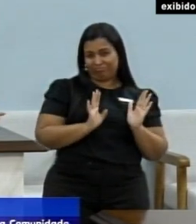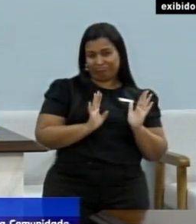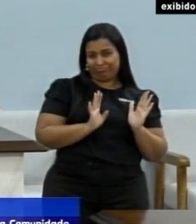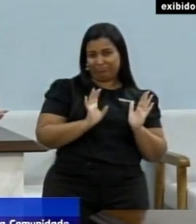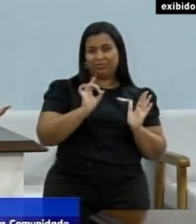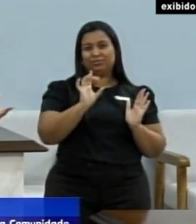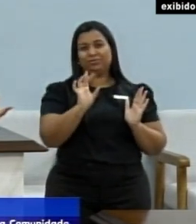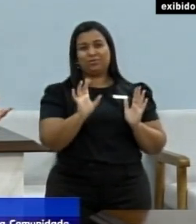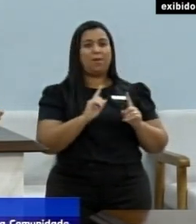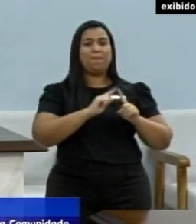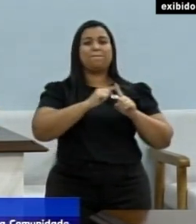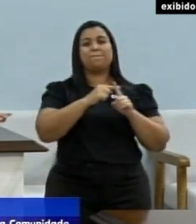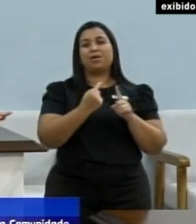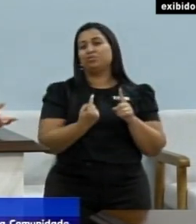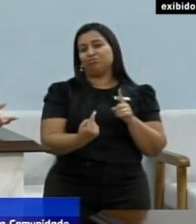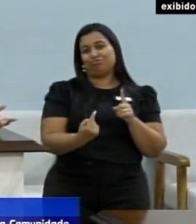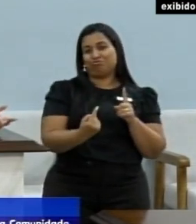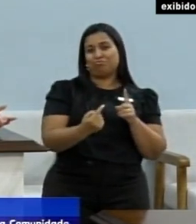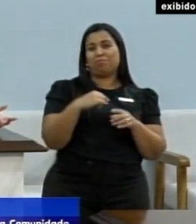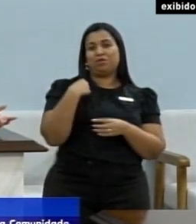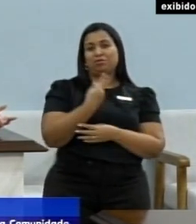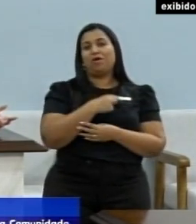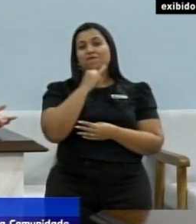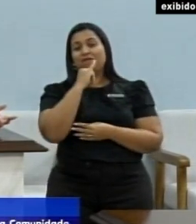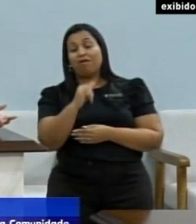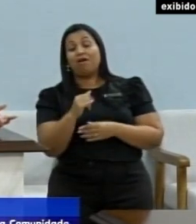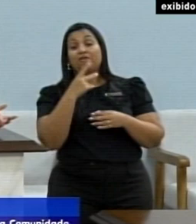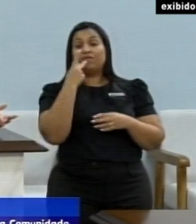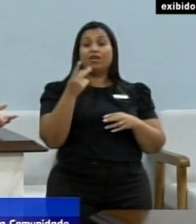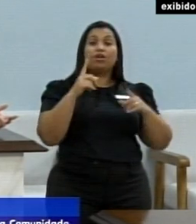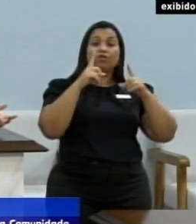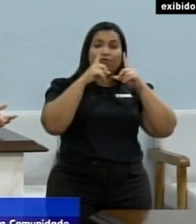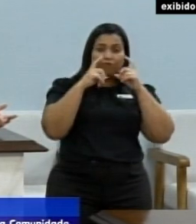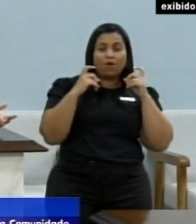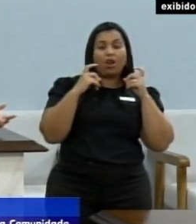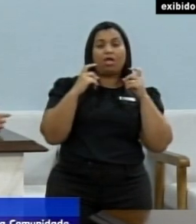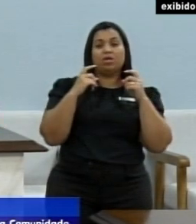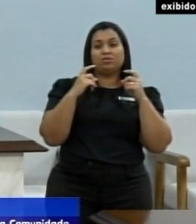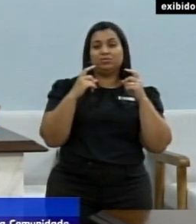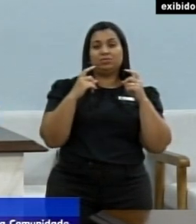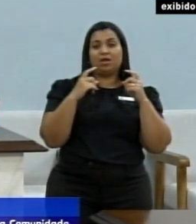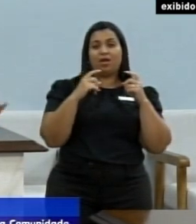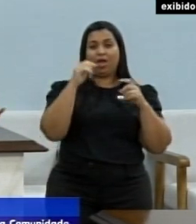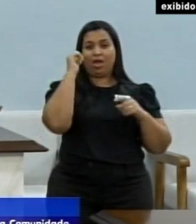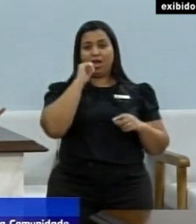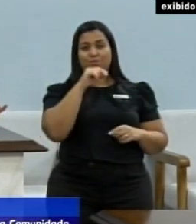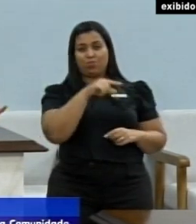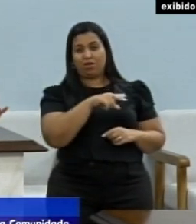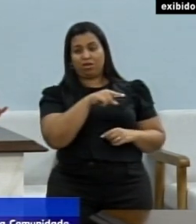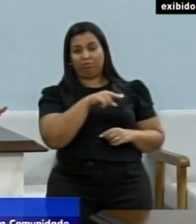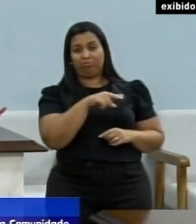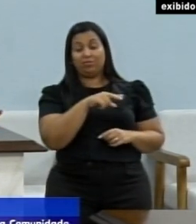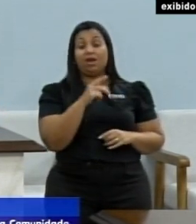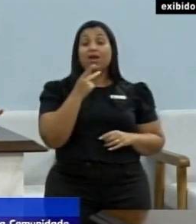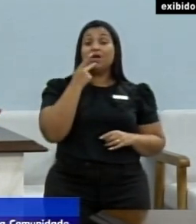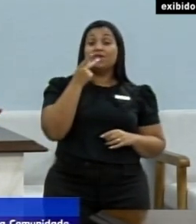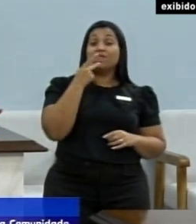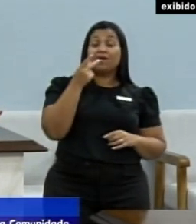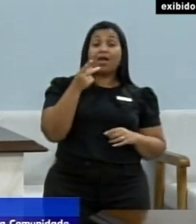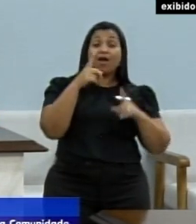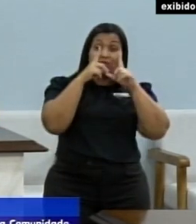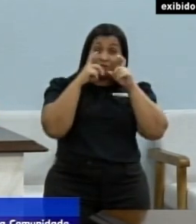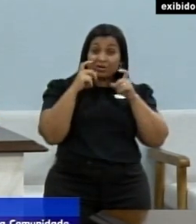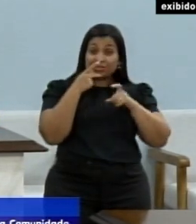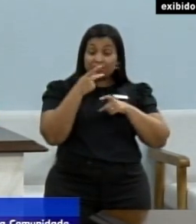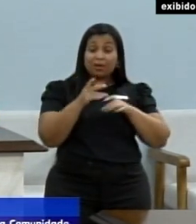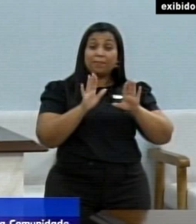só mais uma política pública para a gente falar que a gente está falando sobre violência contra a mulher? A gente precisa falar sobre violência contra a mulher, mas, ao mesmo